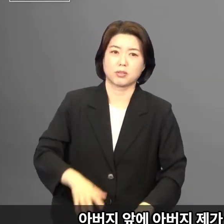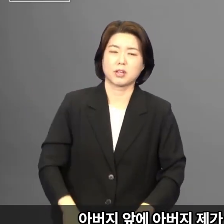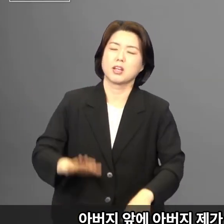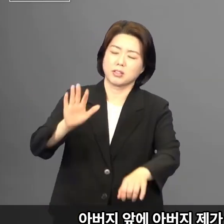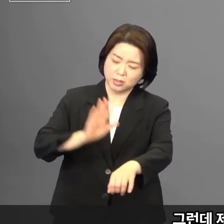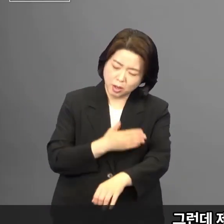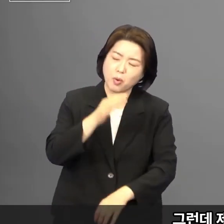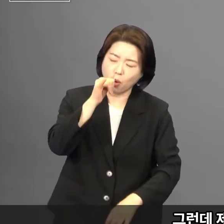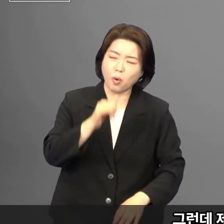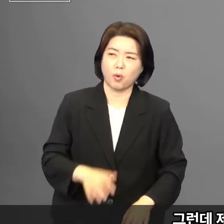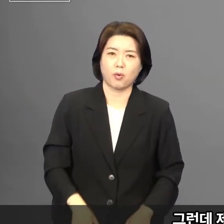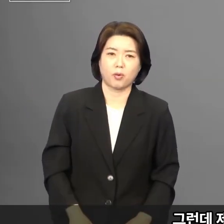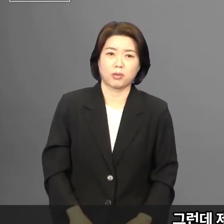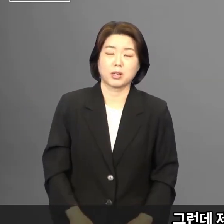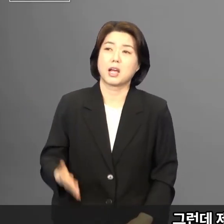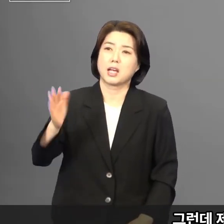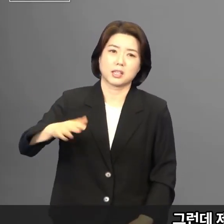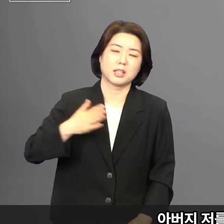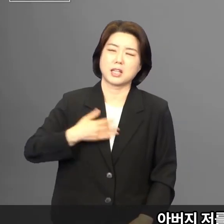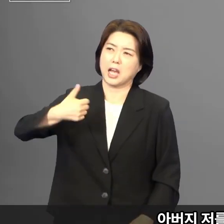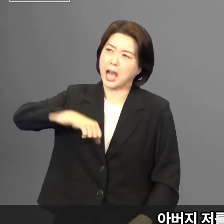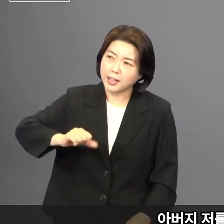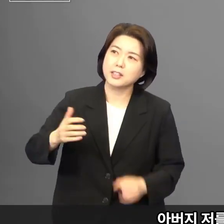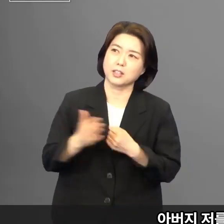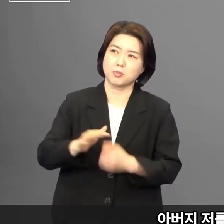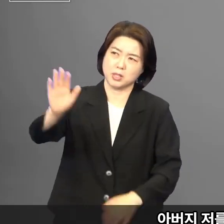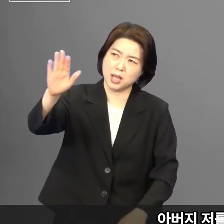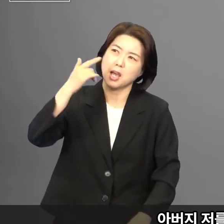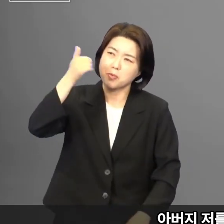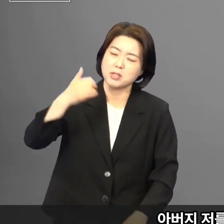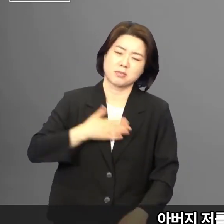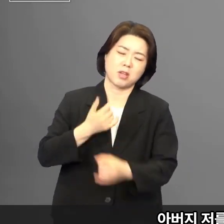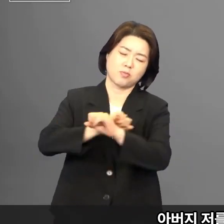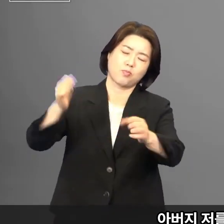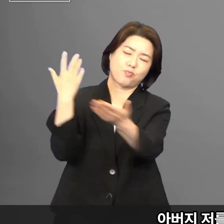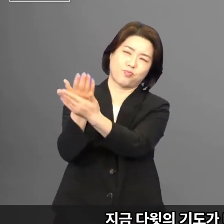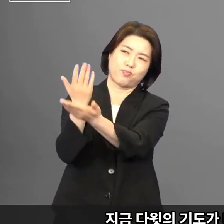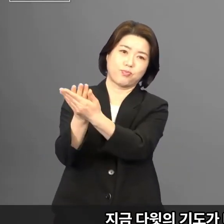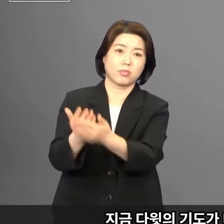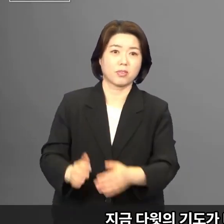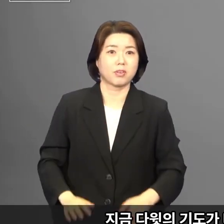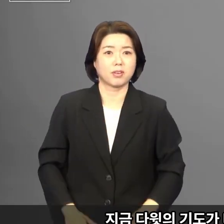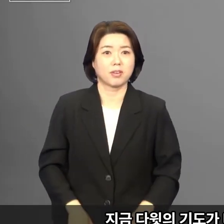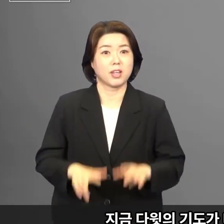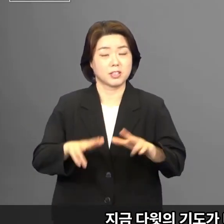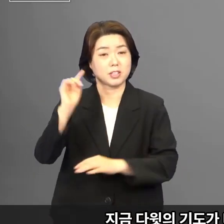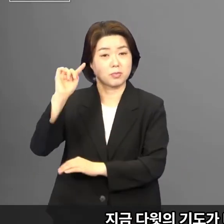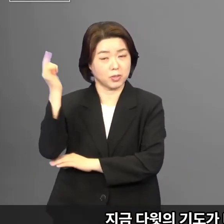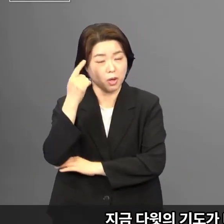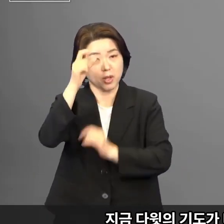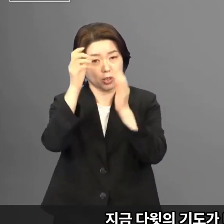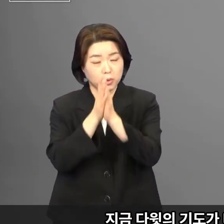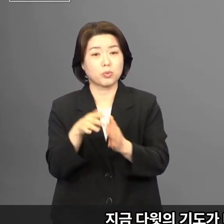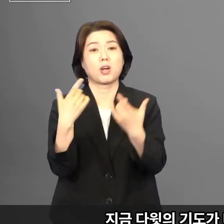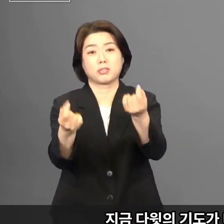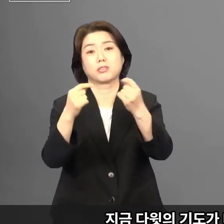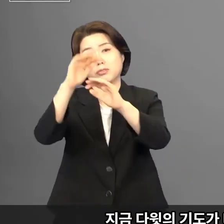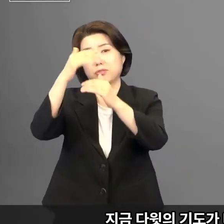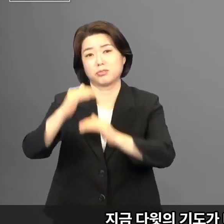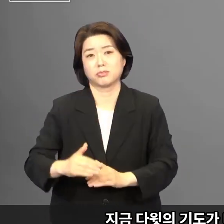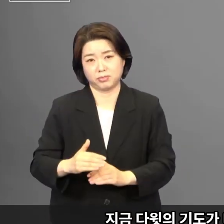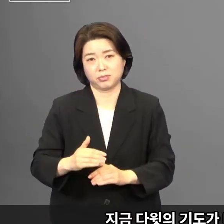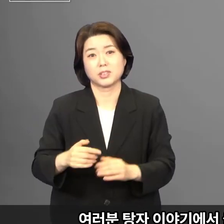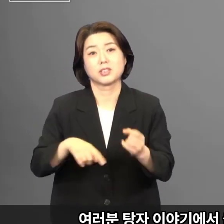잘못했습니다. 그런데 제가 아들이니까 아버지, 저를 용서해 주십시오. 지금 다윗의 기도가 바로 이런 기도였던